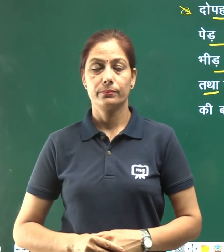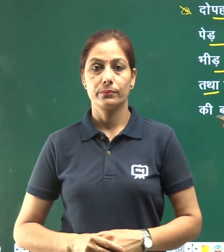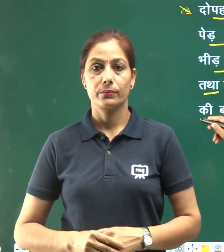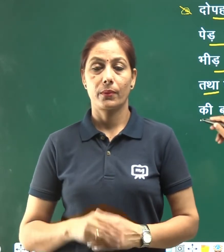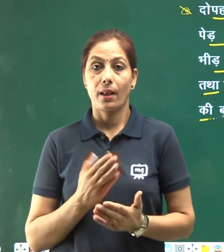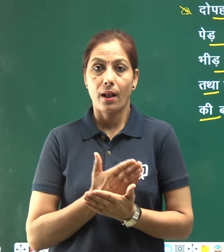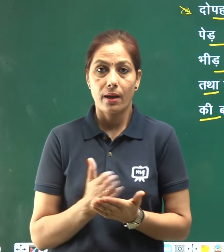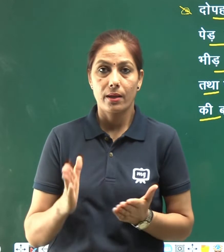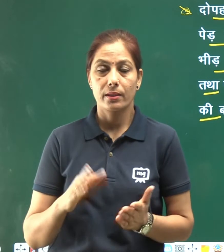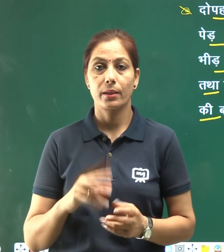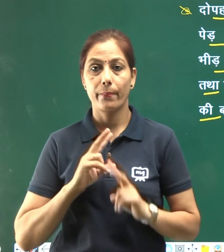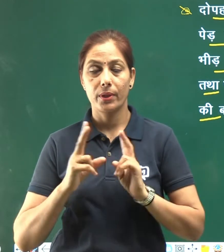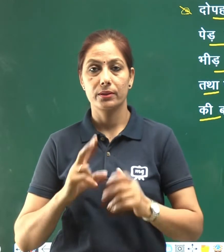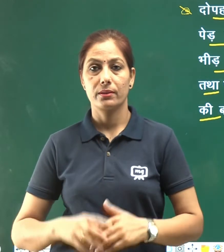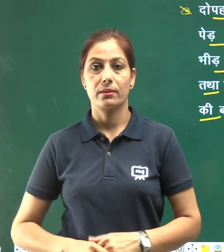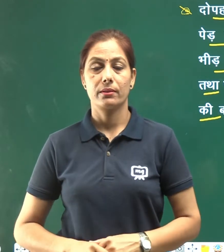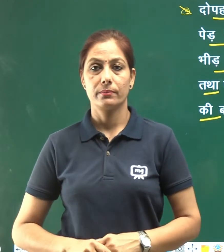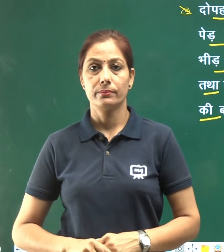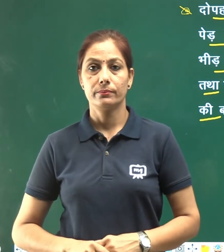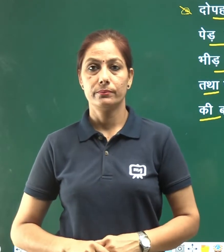हटाने की बात करते हैं,